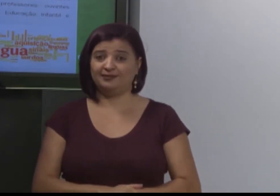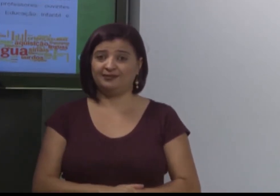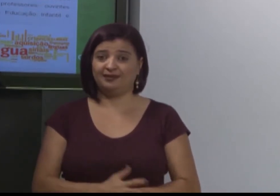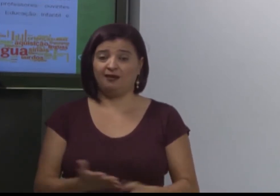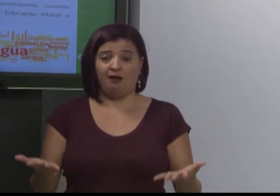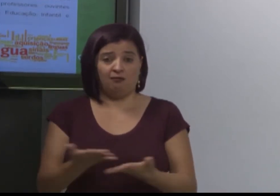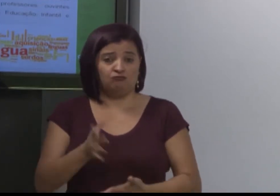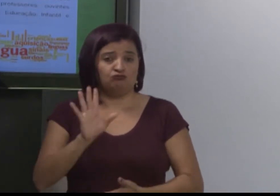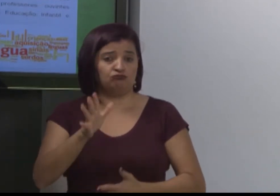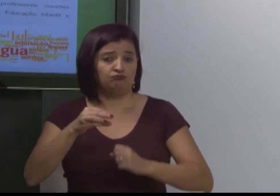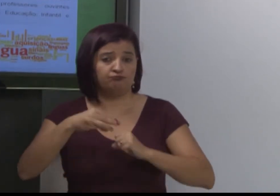Letras Libras,